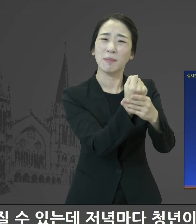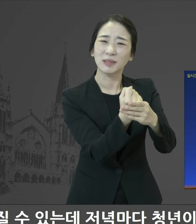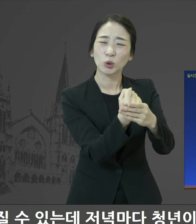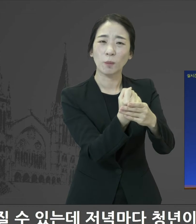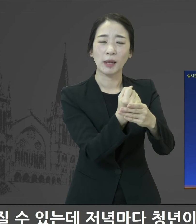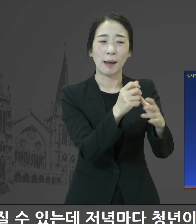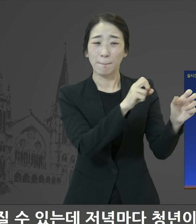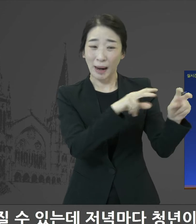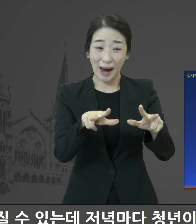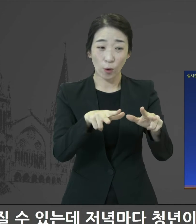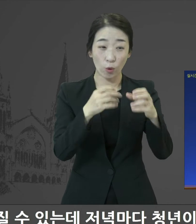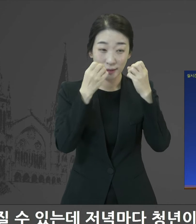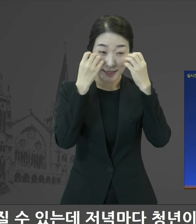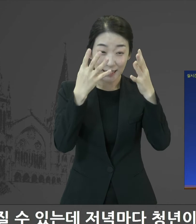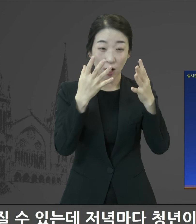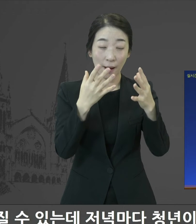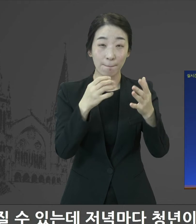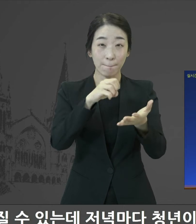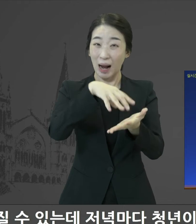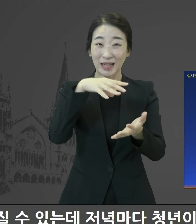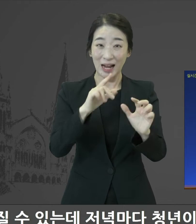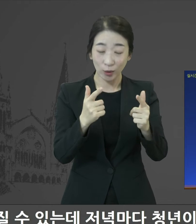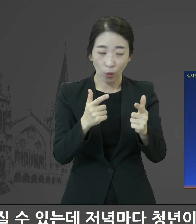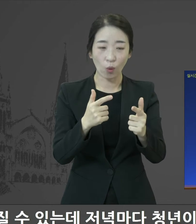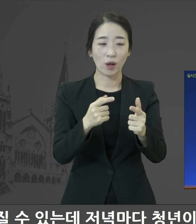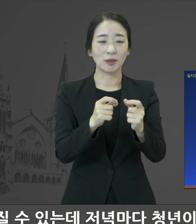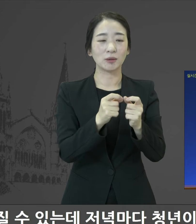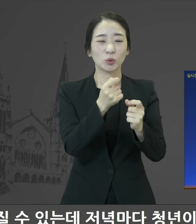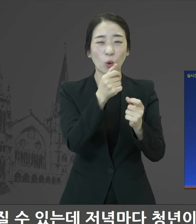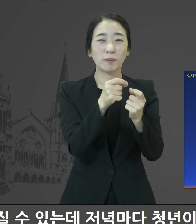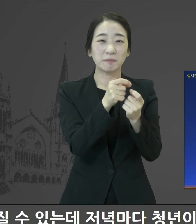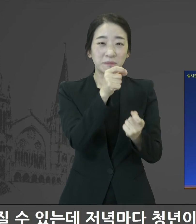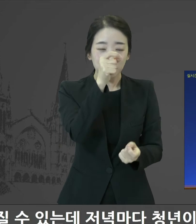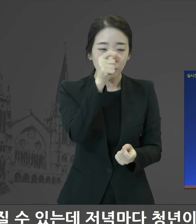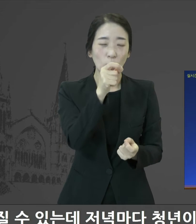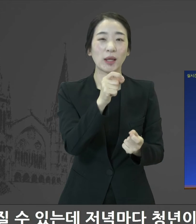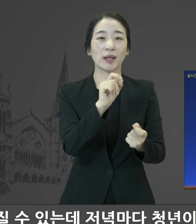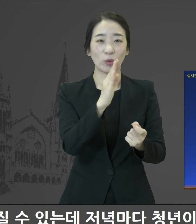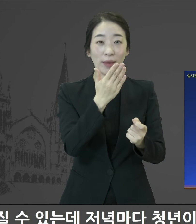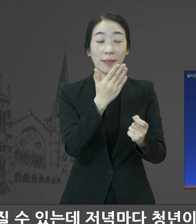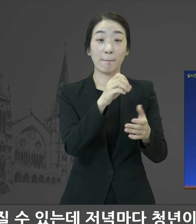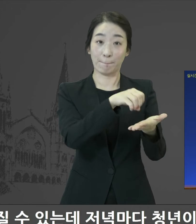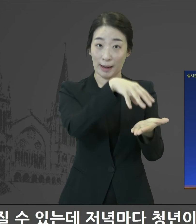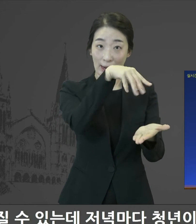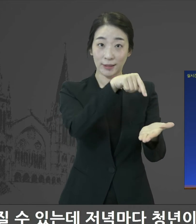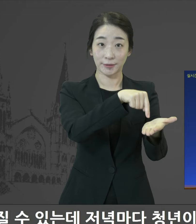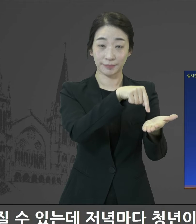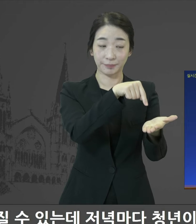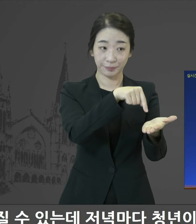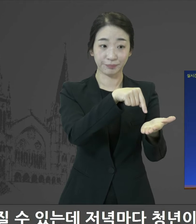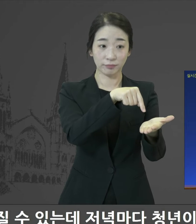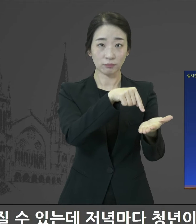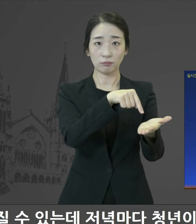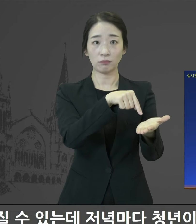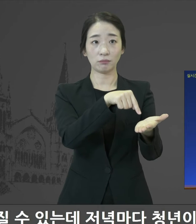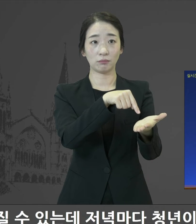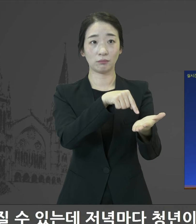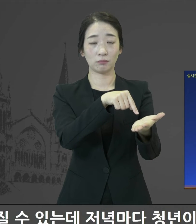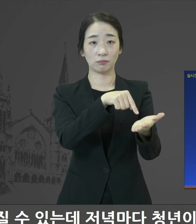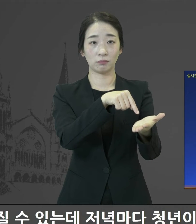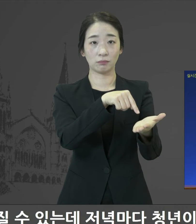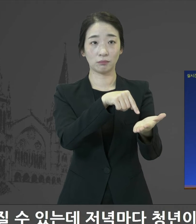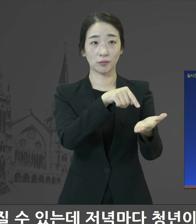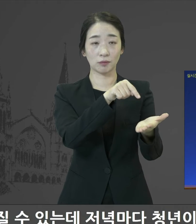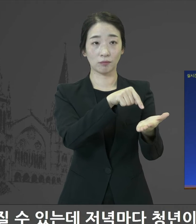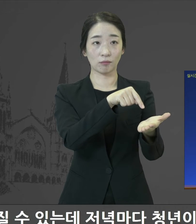나온 빵이 아니라 늘 묵은 빵을 샀죠. 이 점원이 이 청년에게 기쁨이 되기 위해서 그